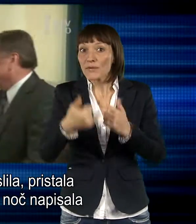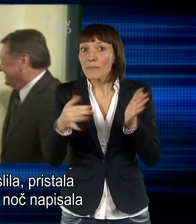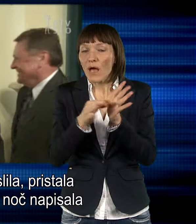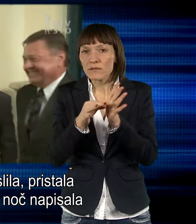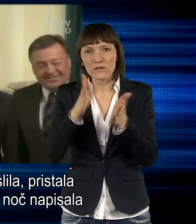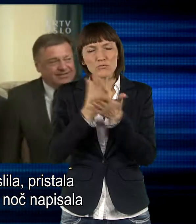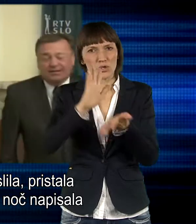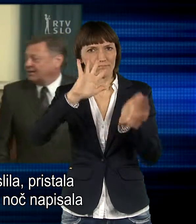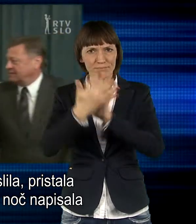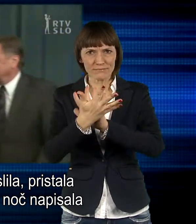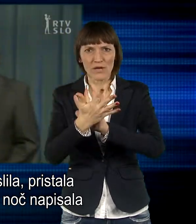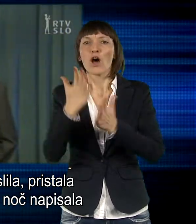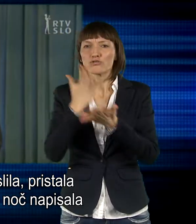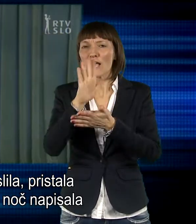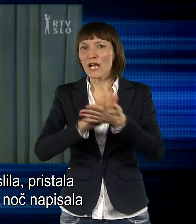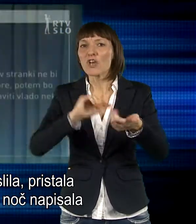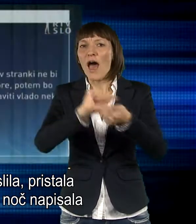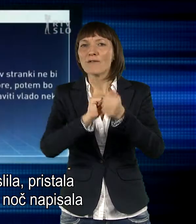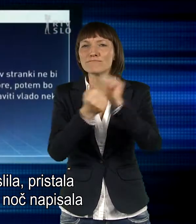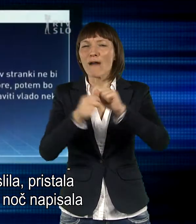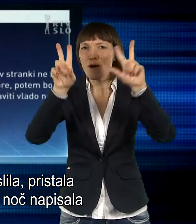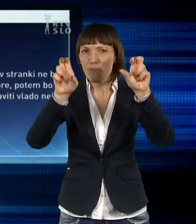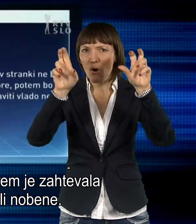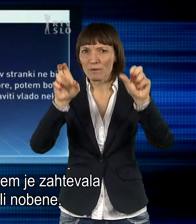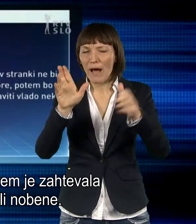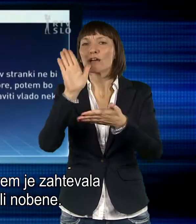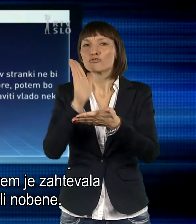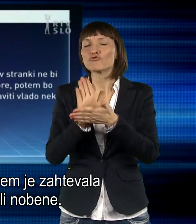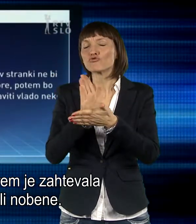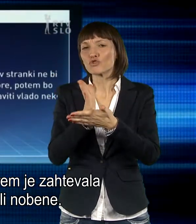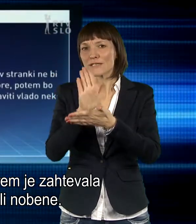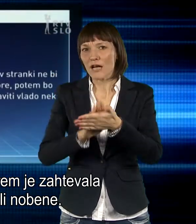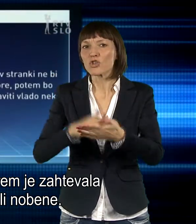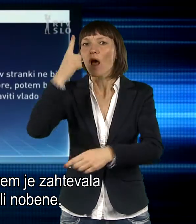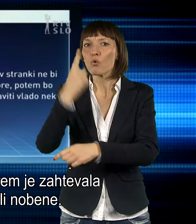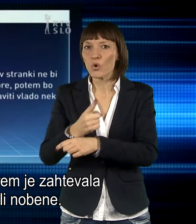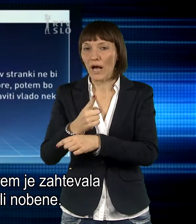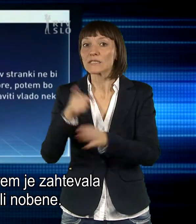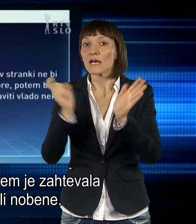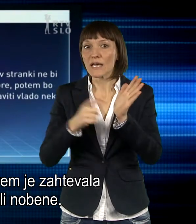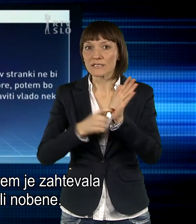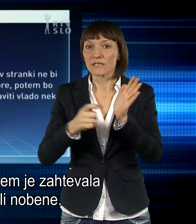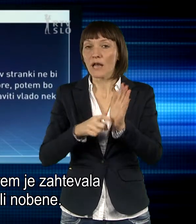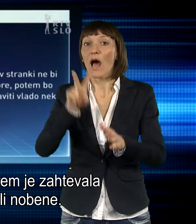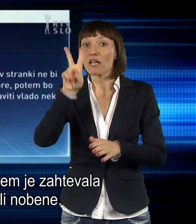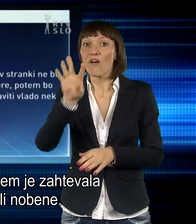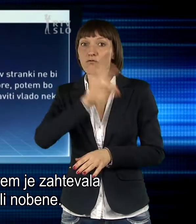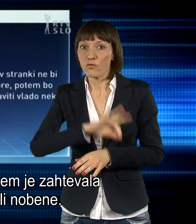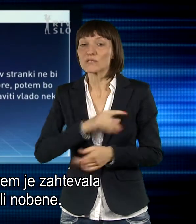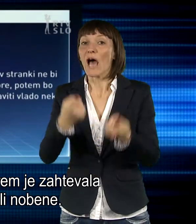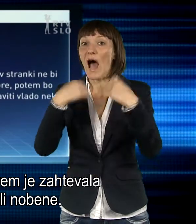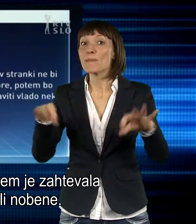teden premislila, pristala na dvoboj, pa čez noč napisala pisni ultimat, v katerem je zahtevala obe funkciji